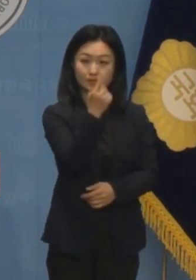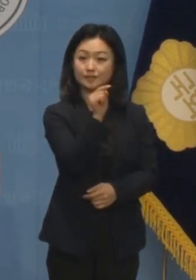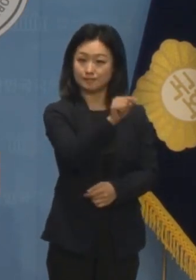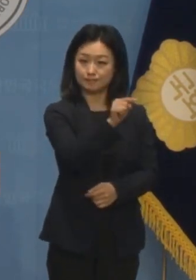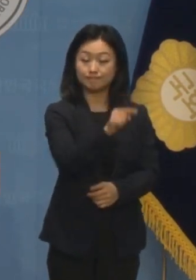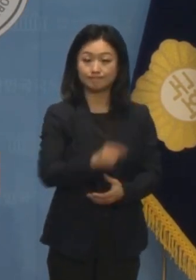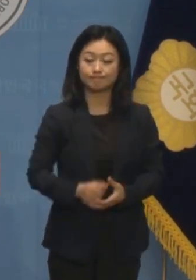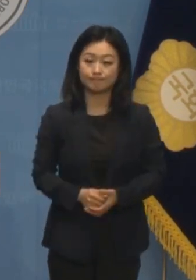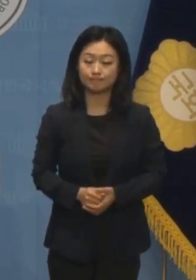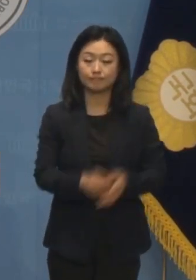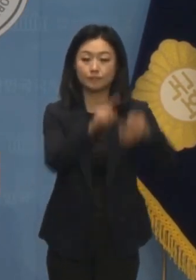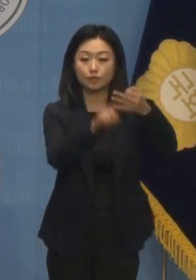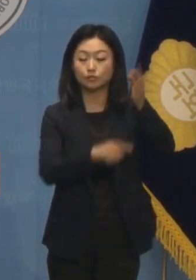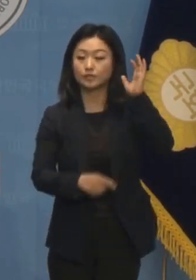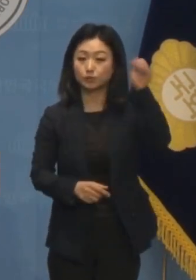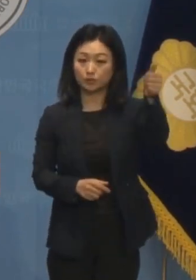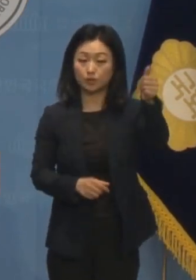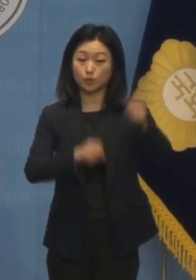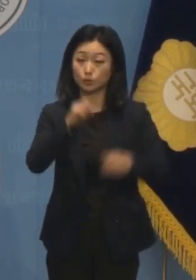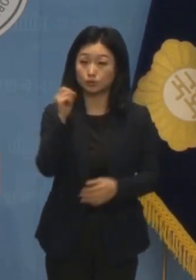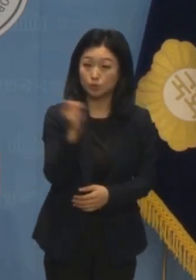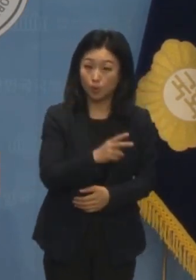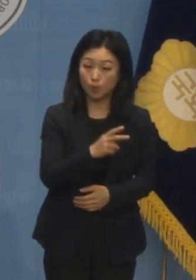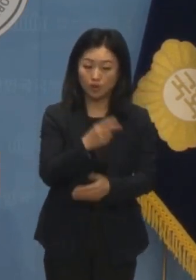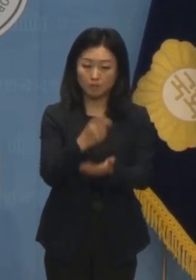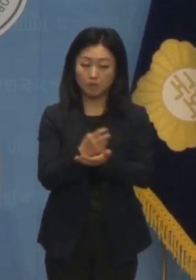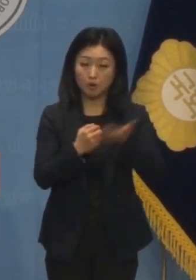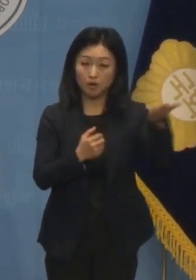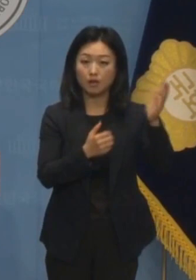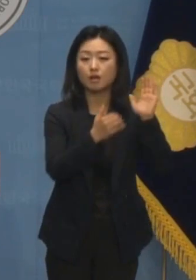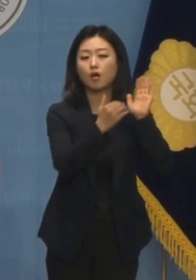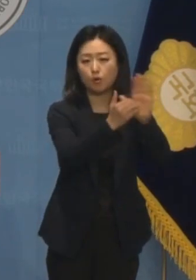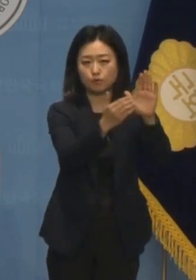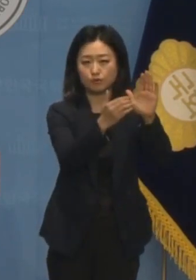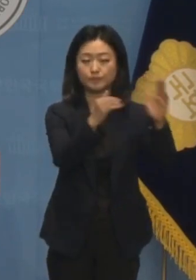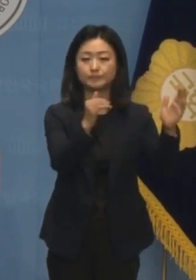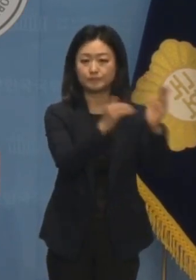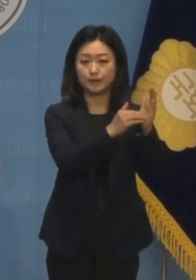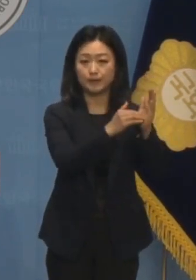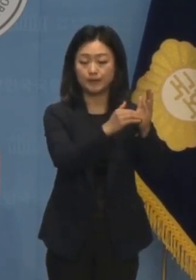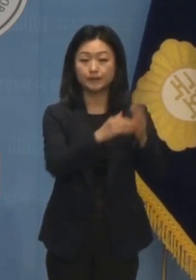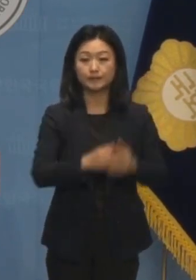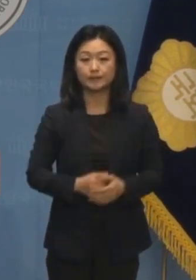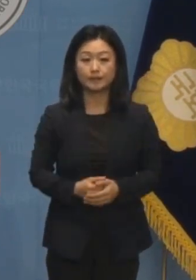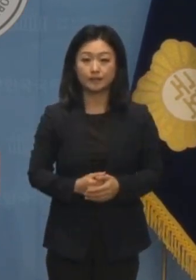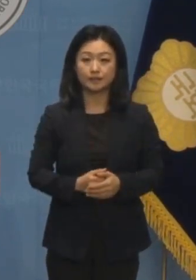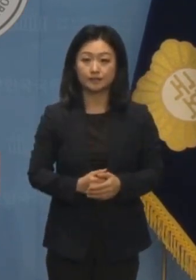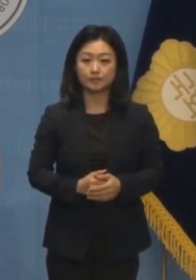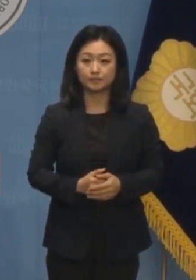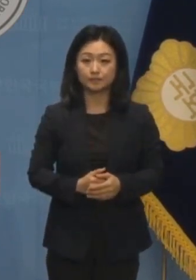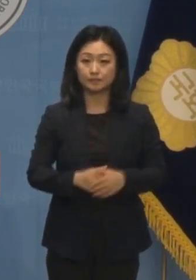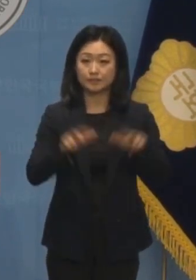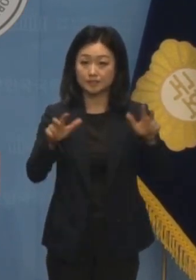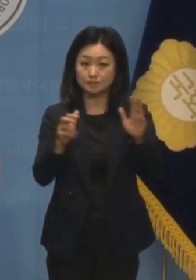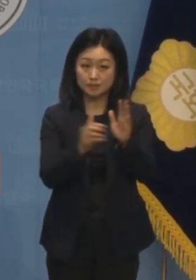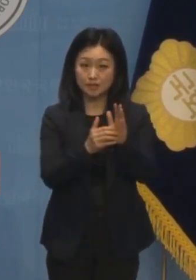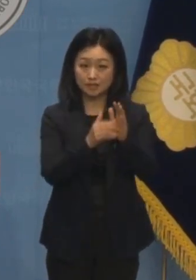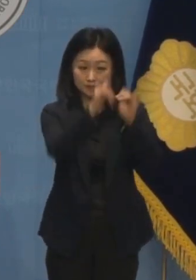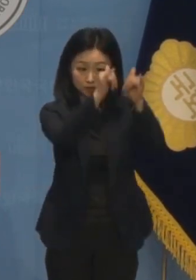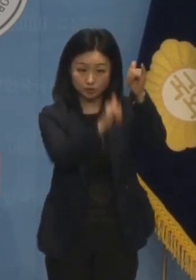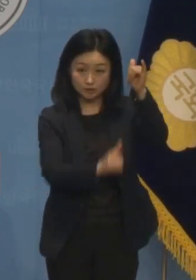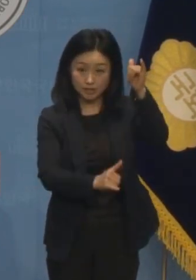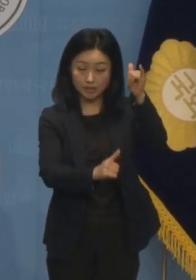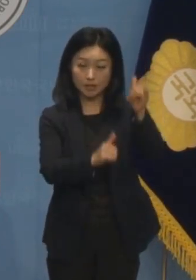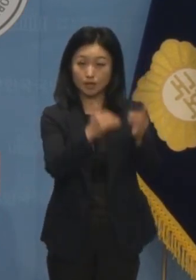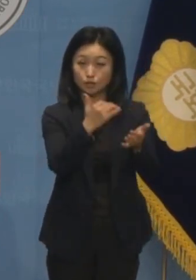명심하십시오 윤 대통이 다시 거부권을 행사했습니다 민주화 이후 최다 거부권 행사